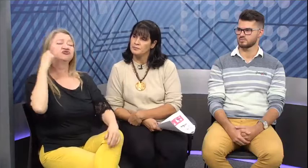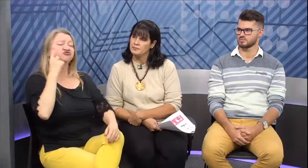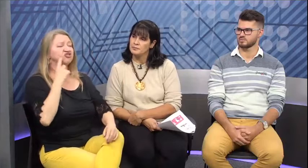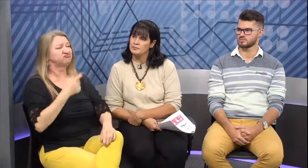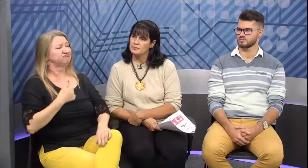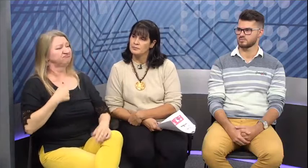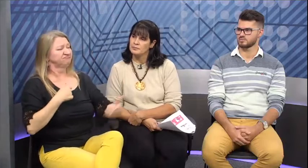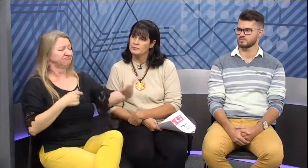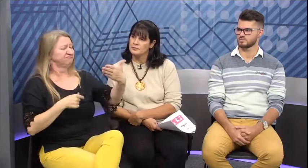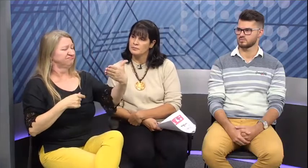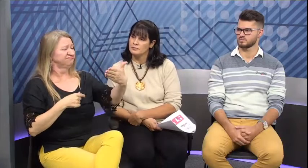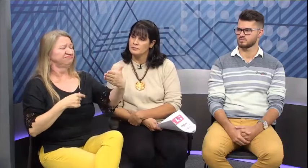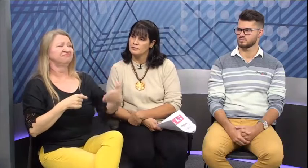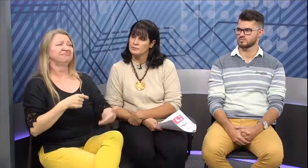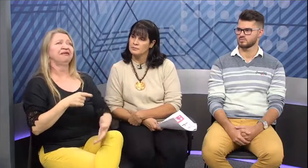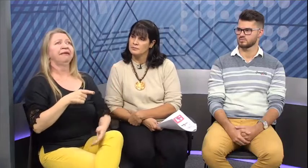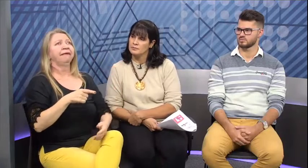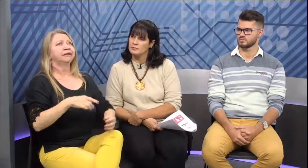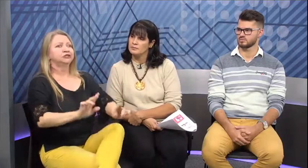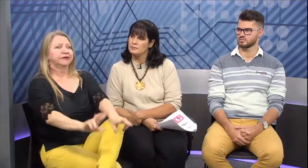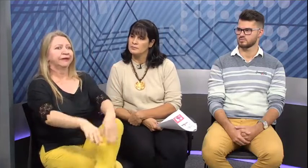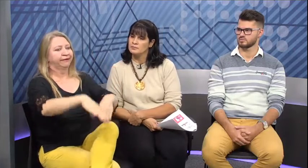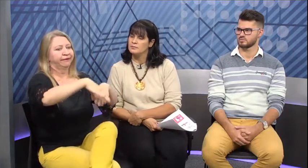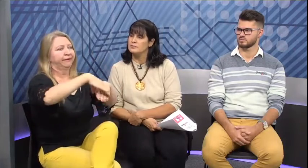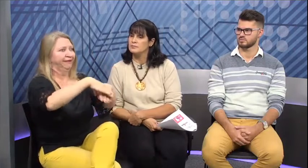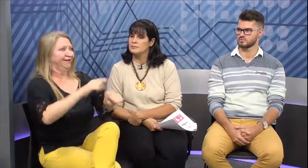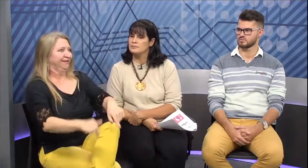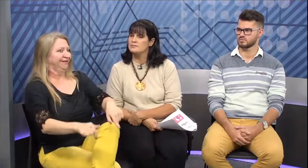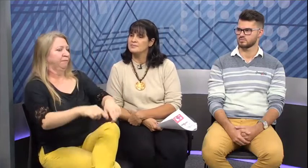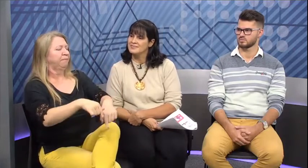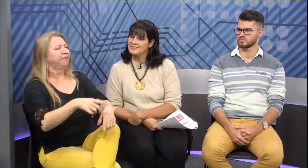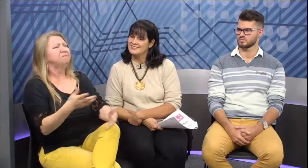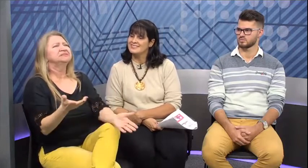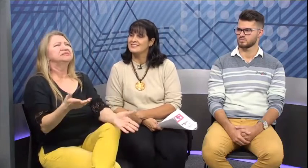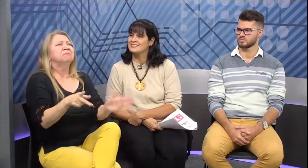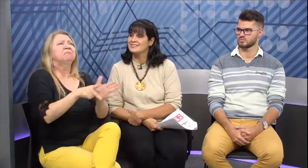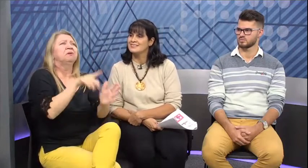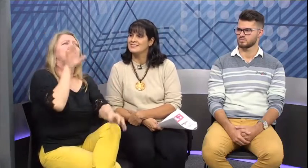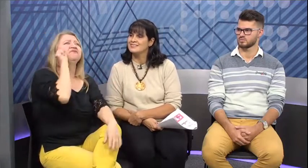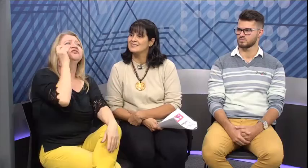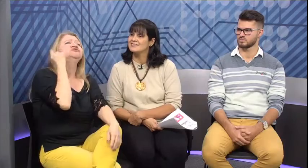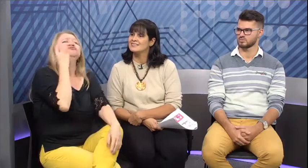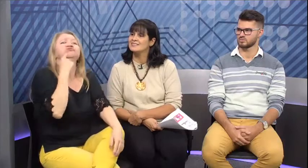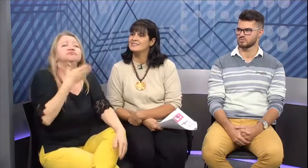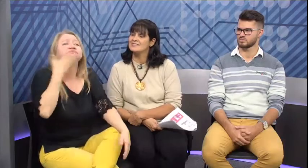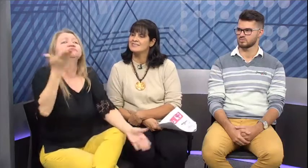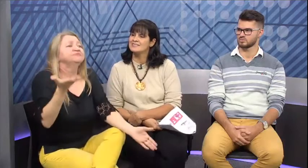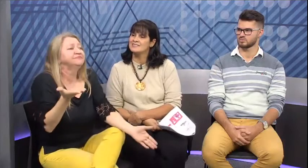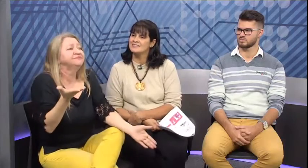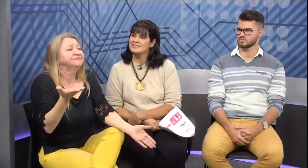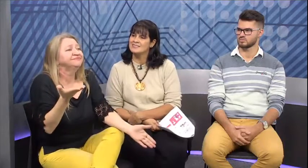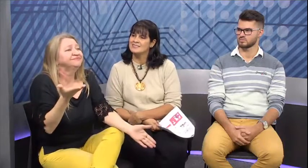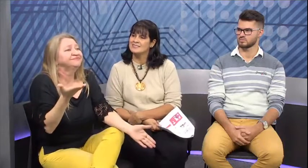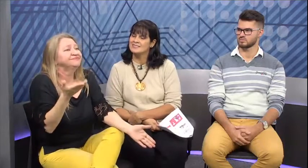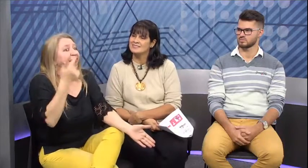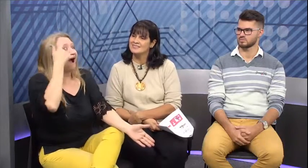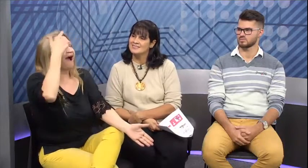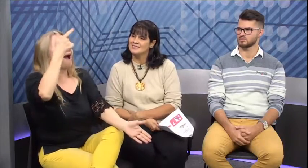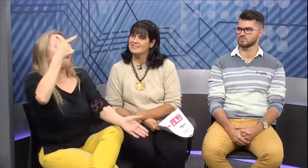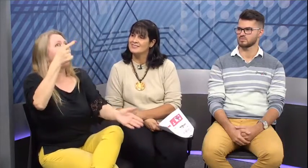didáticos, né? Porque o que se via muito eram coisas de ouvintes, por exemplo, a Cinderela, né? Ela perdeu o sapato, mas para o surdo,